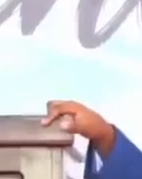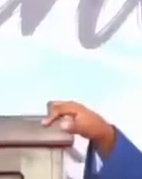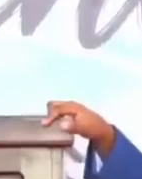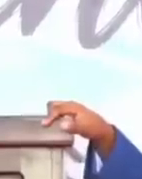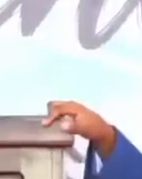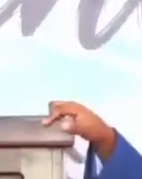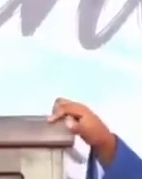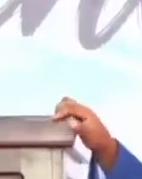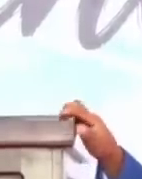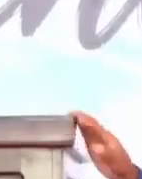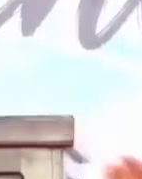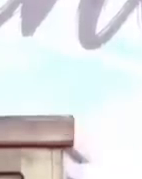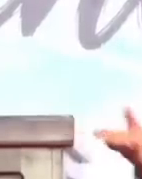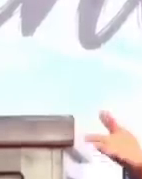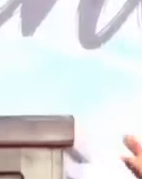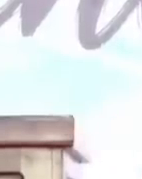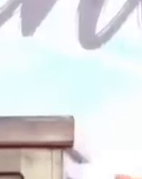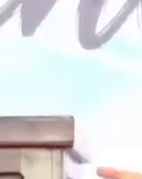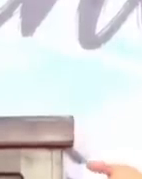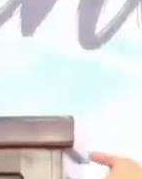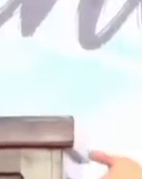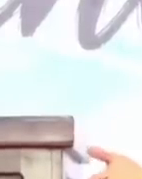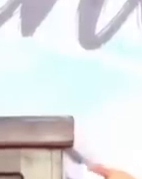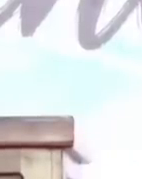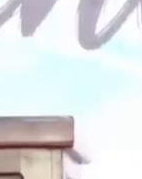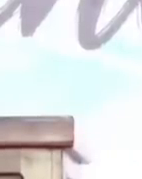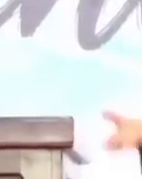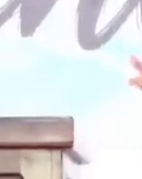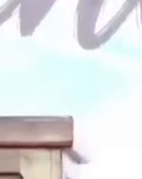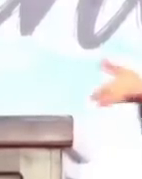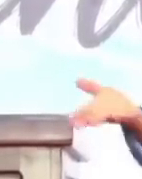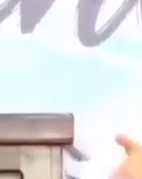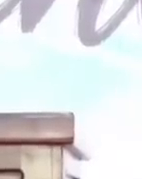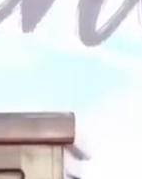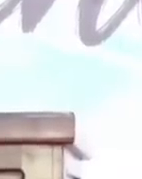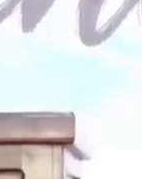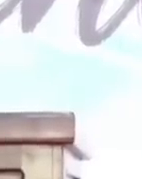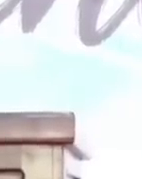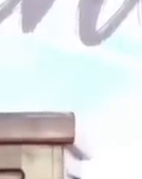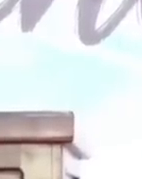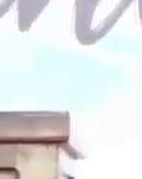Maana kuna wale wataalamu wanakuambia, hii kazi dakika 0.